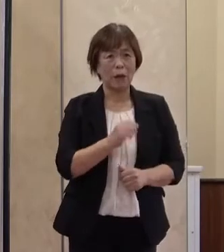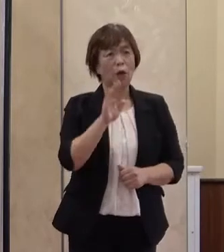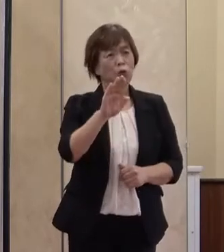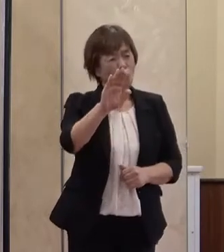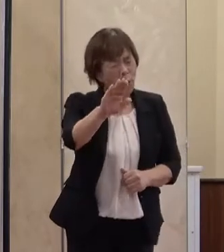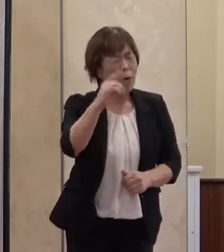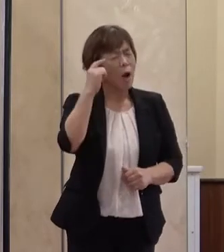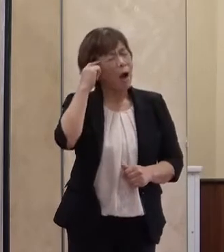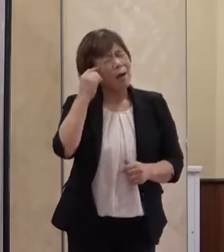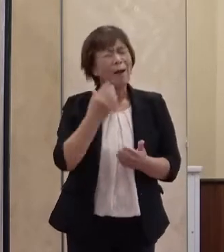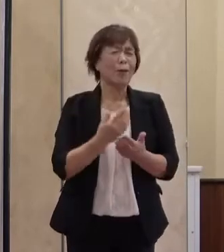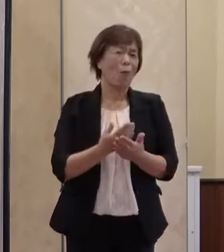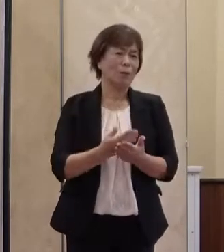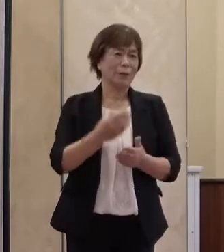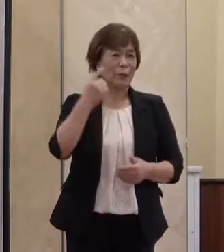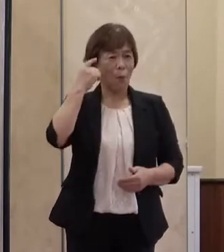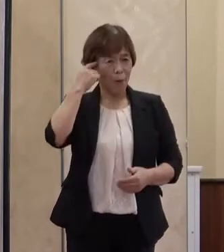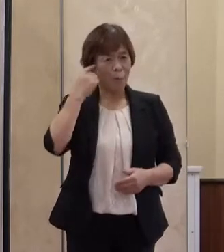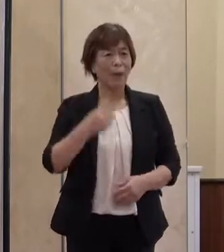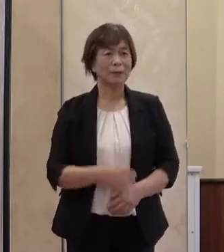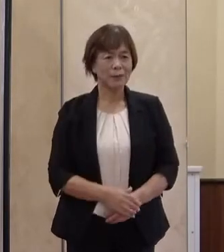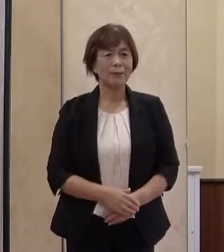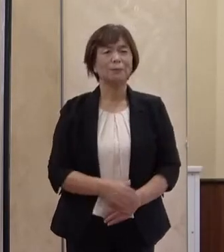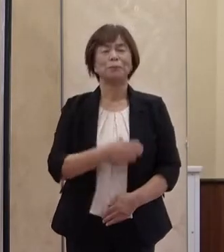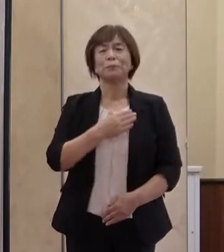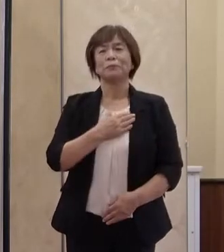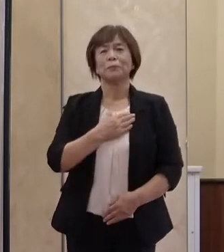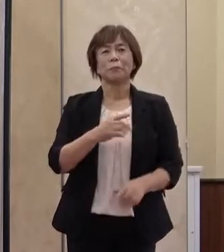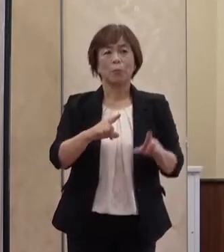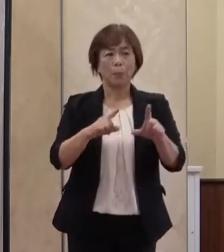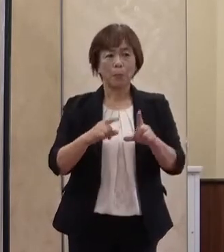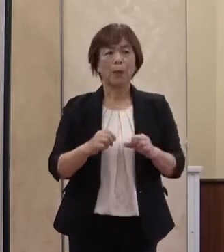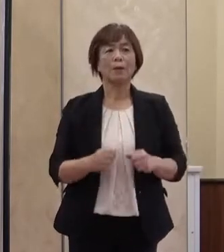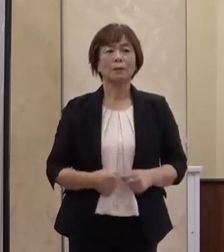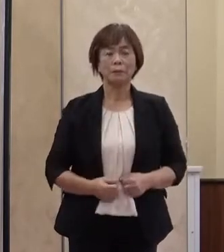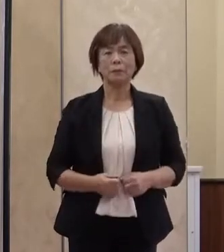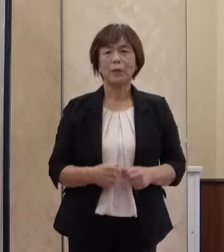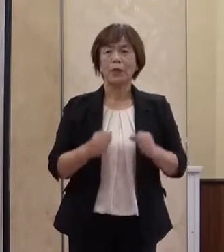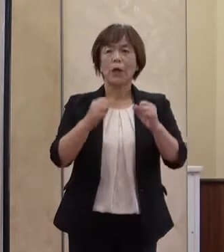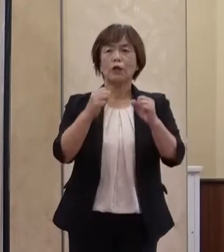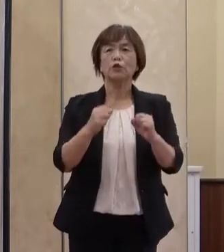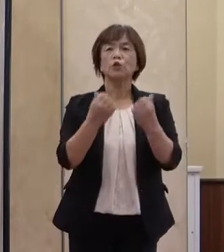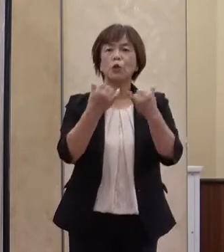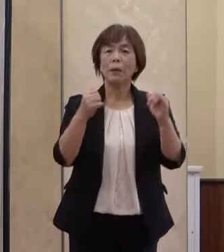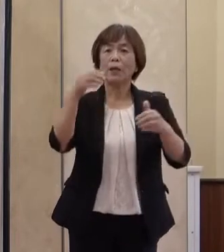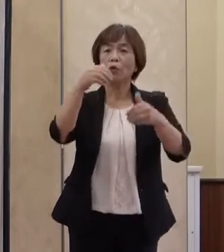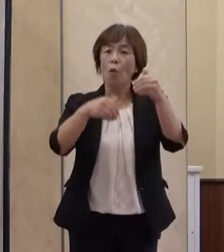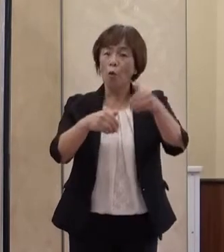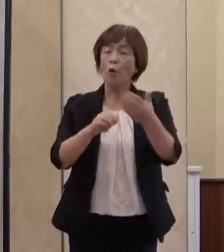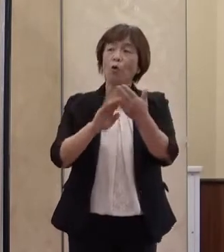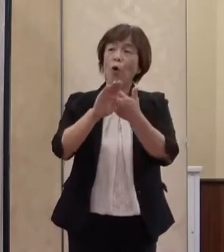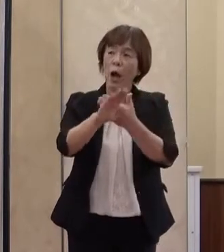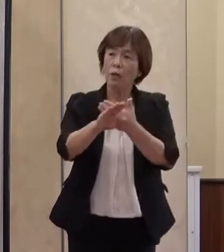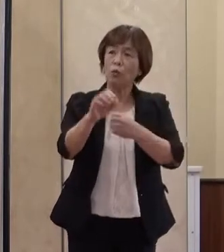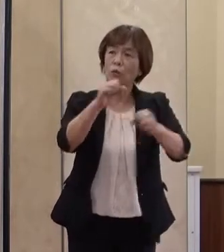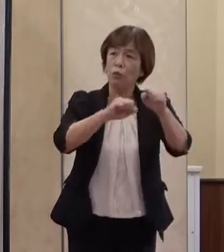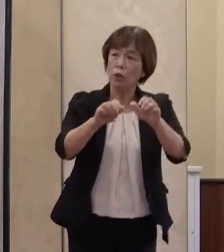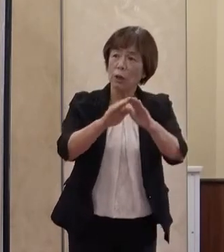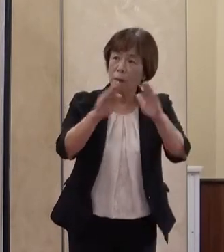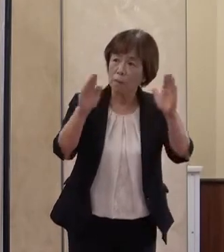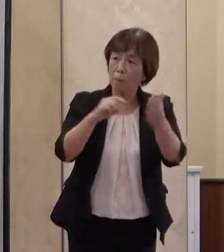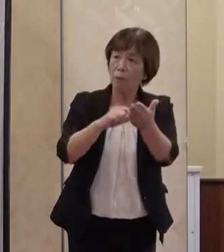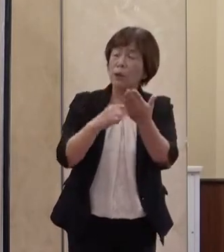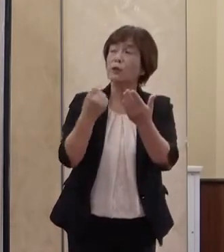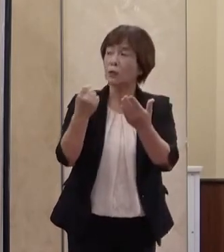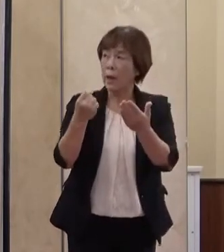に。 わかりました、住民投票の後にじゃ動きが具体化すると可決になった場合ということで